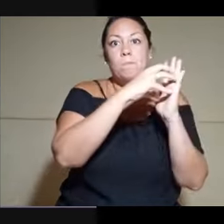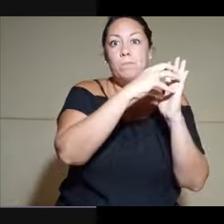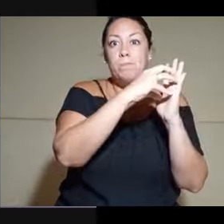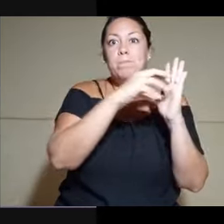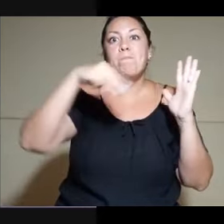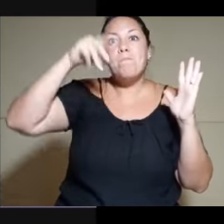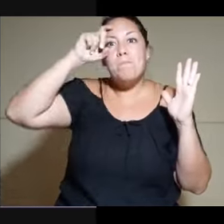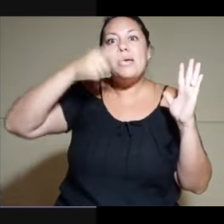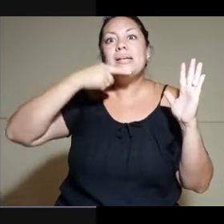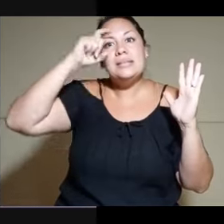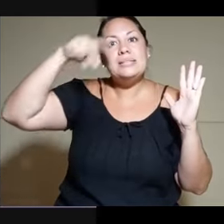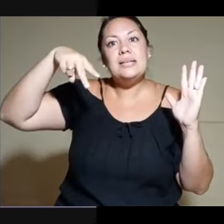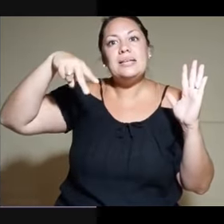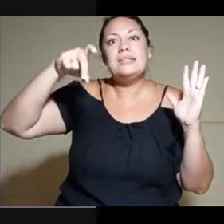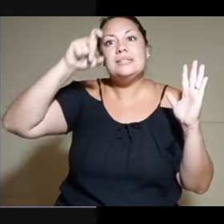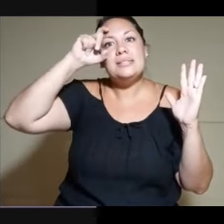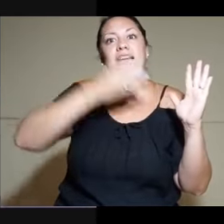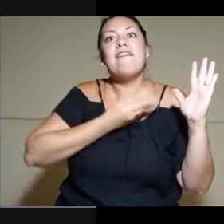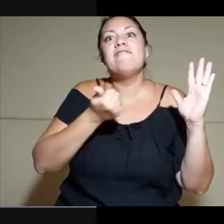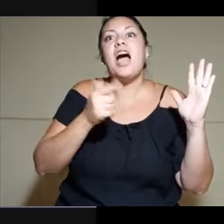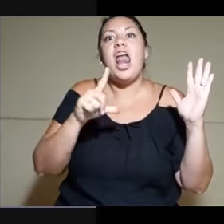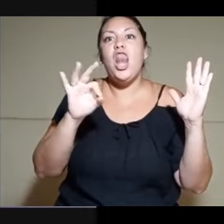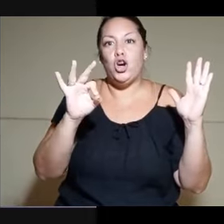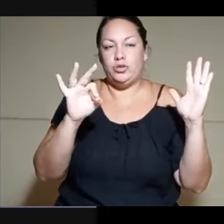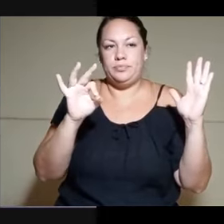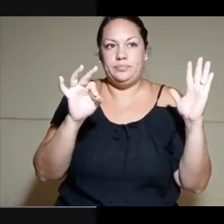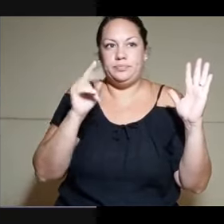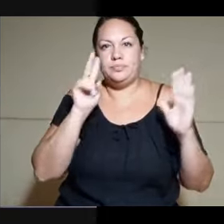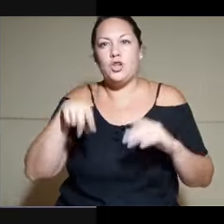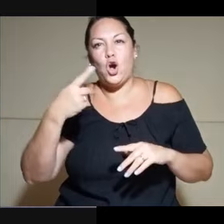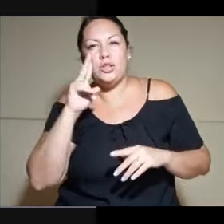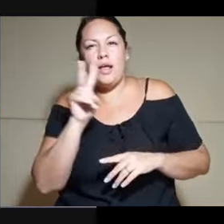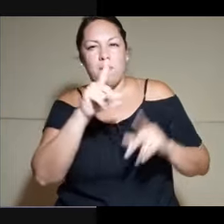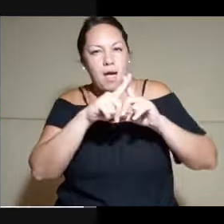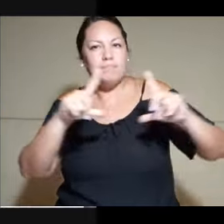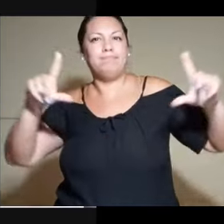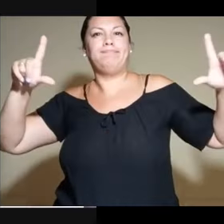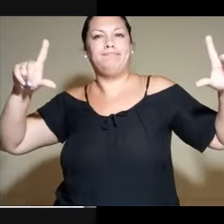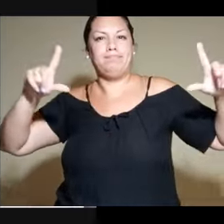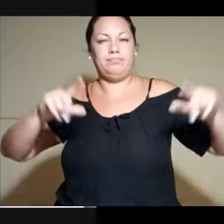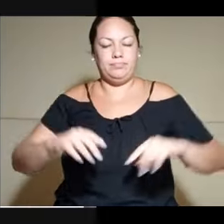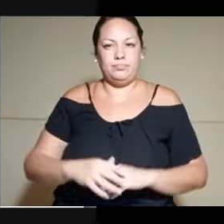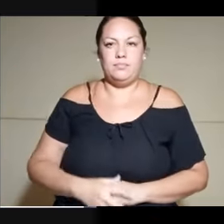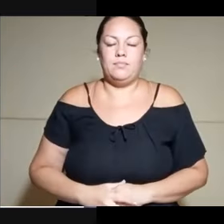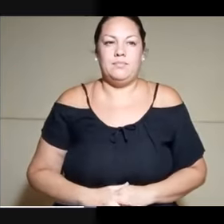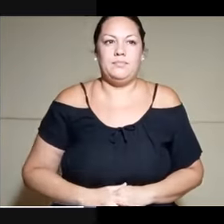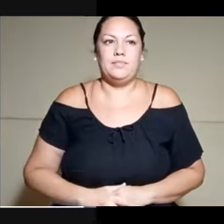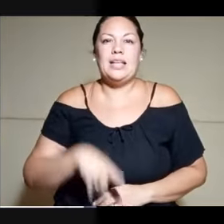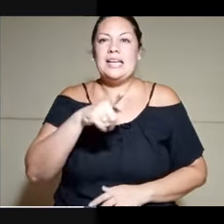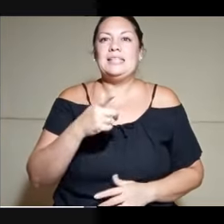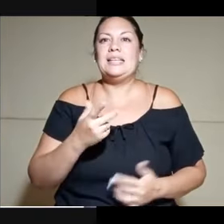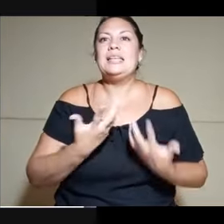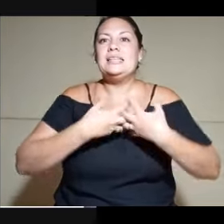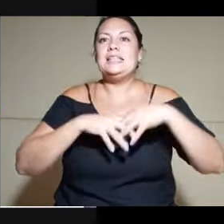mesencéfalo. Bien, ¿Sí? acá, esta es otra imagen de lo que bien, fíjense acá,